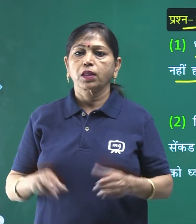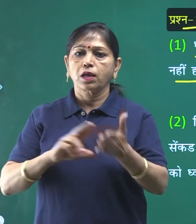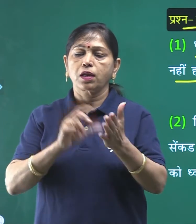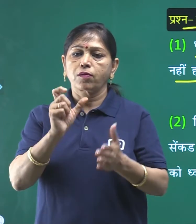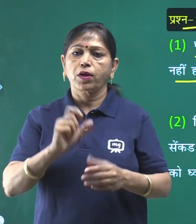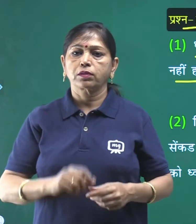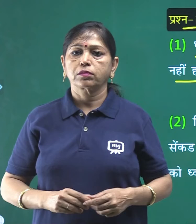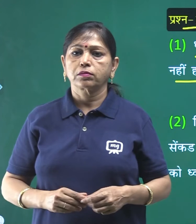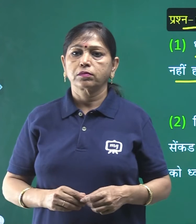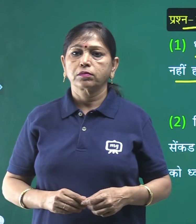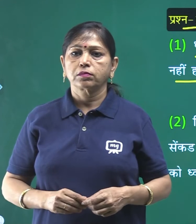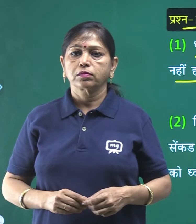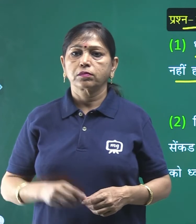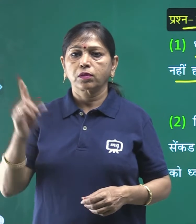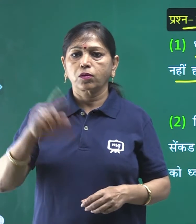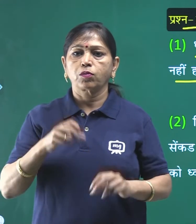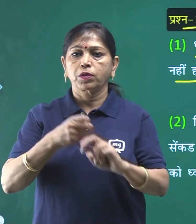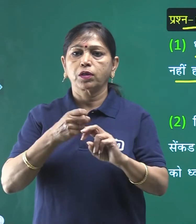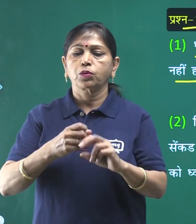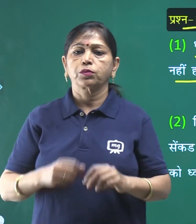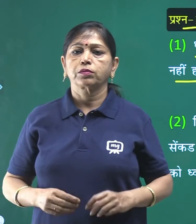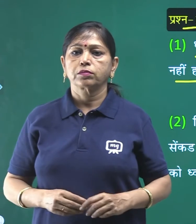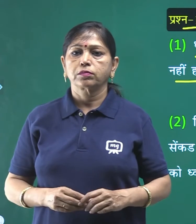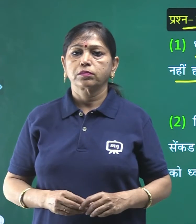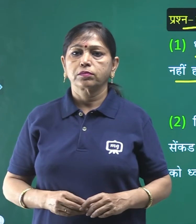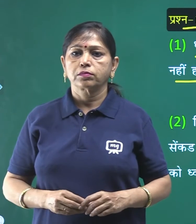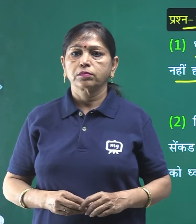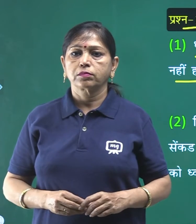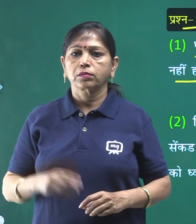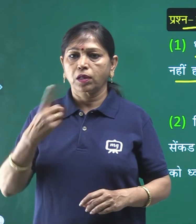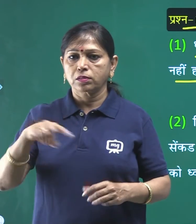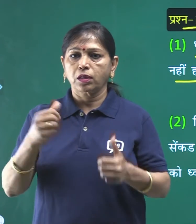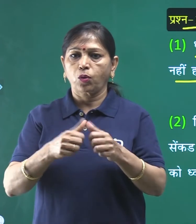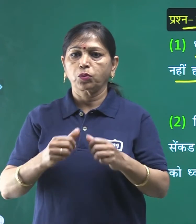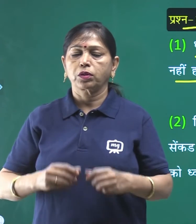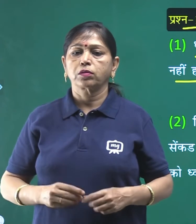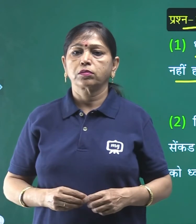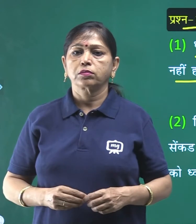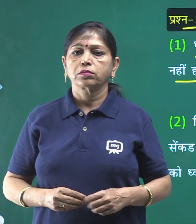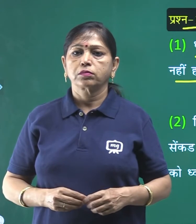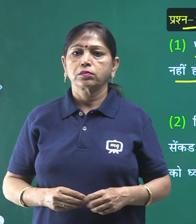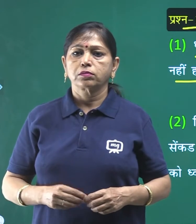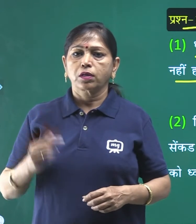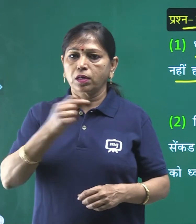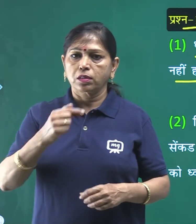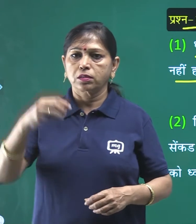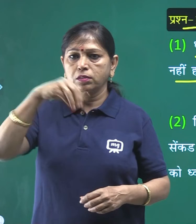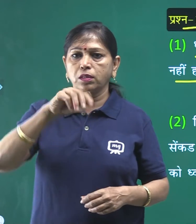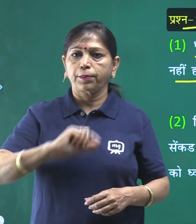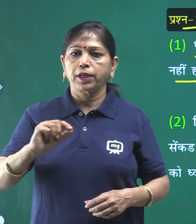निर्वात / कठोर। सही ऑप्शन रिक्त स्थान में